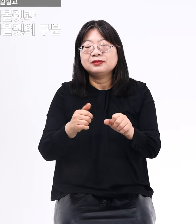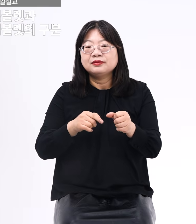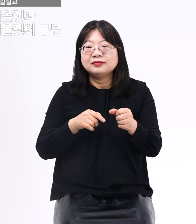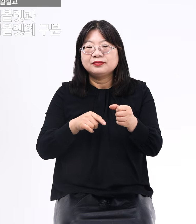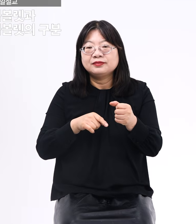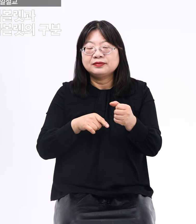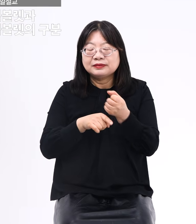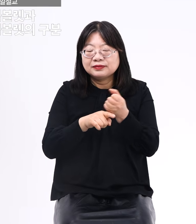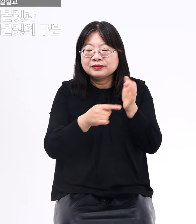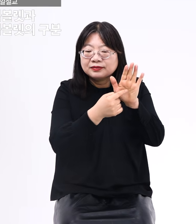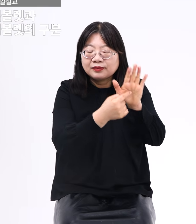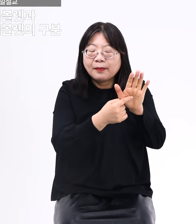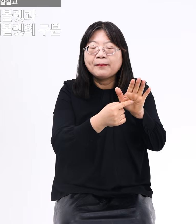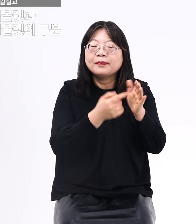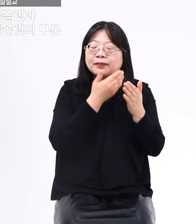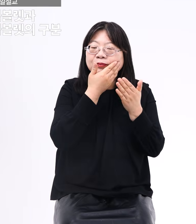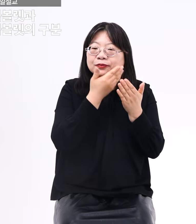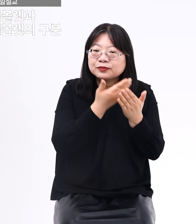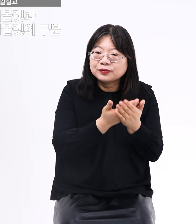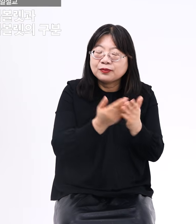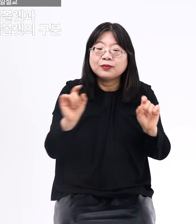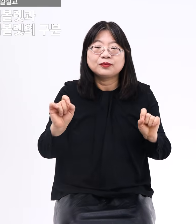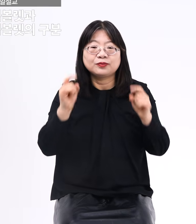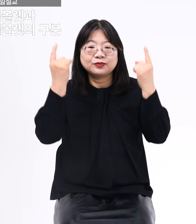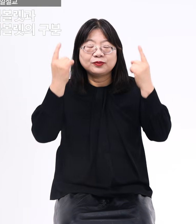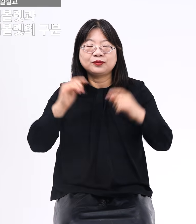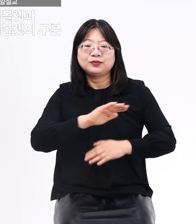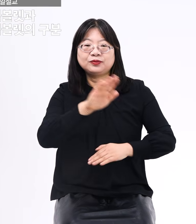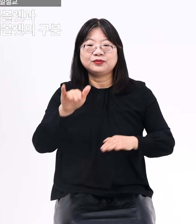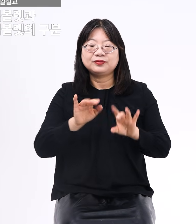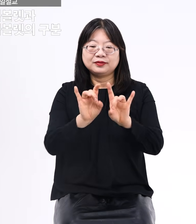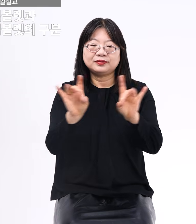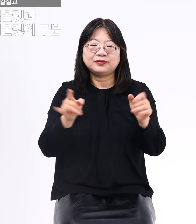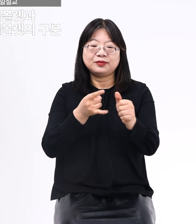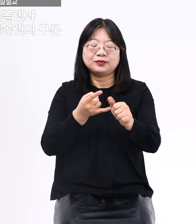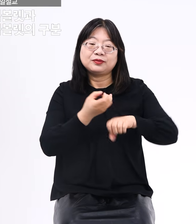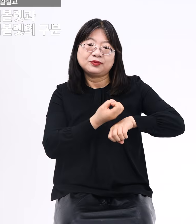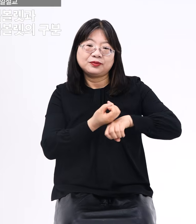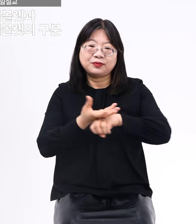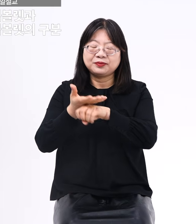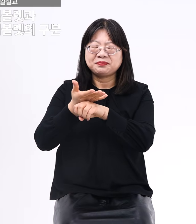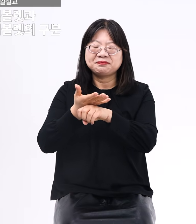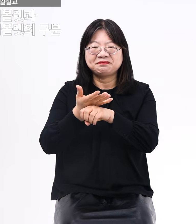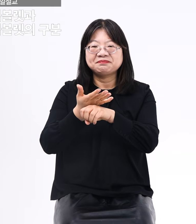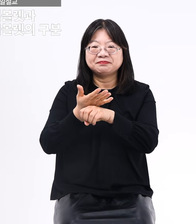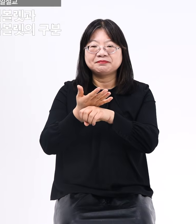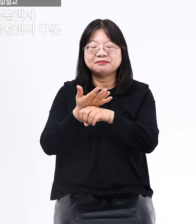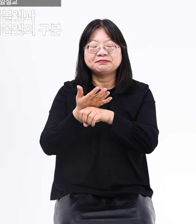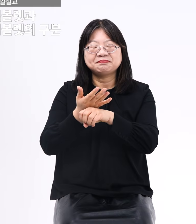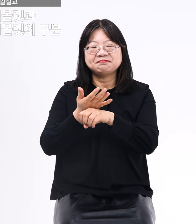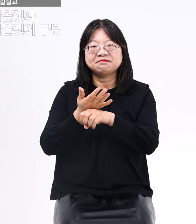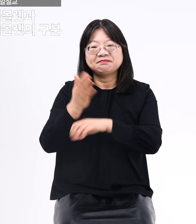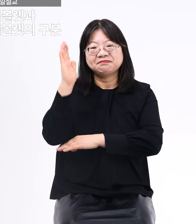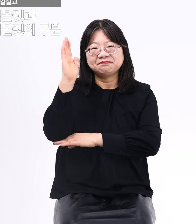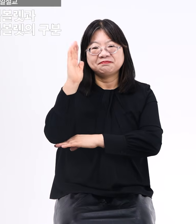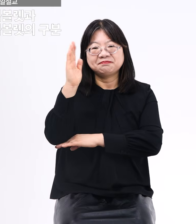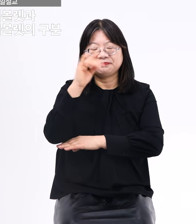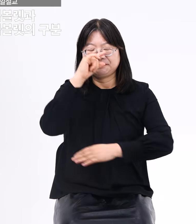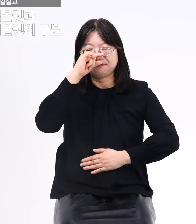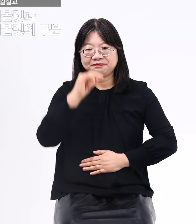동시에 오늘 우리 각자에게 주는 메시지도 굉장히 날카롭습니다. 해서